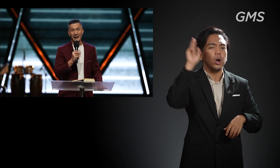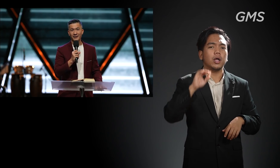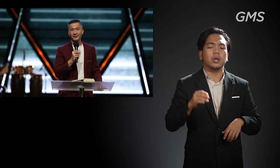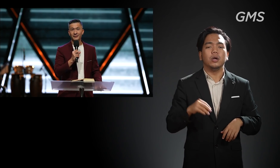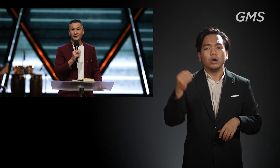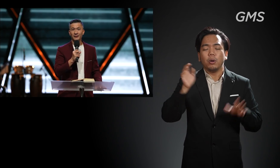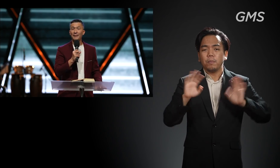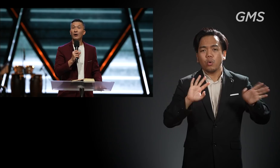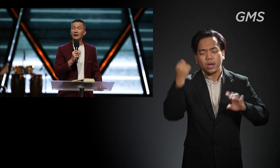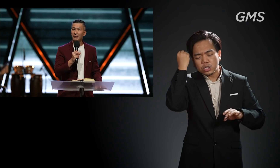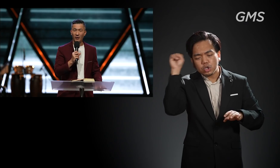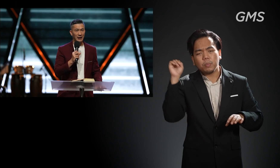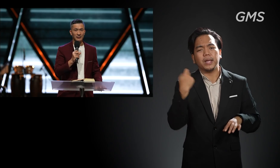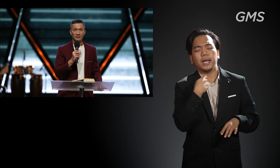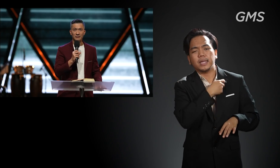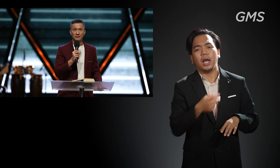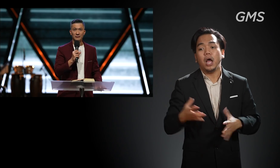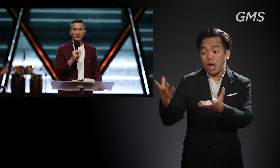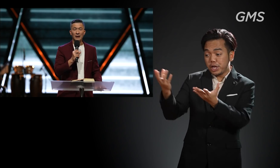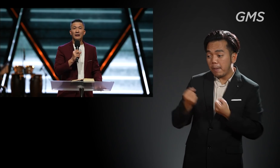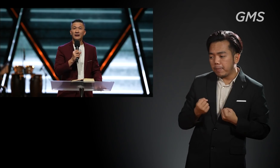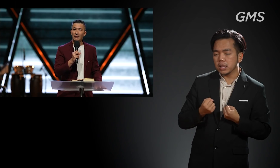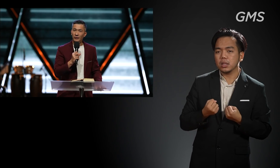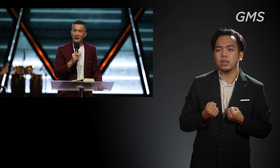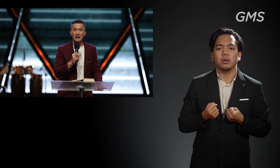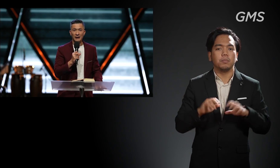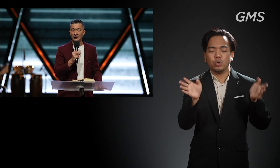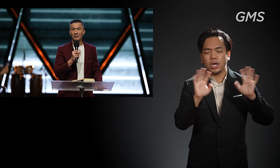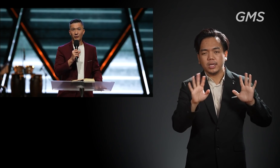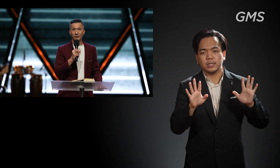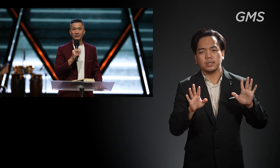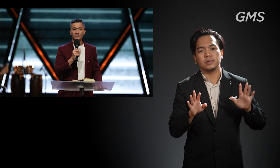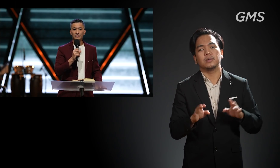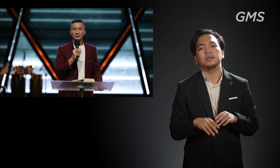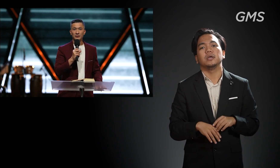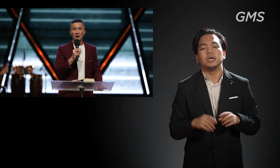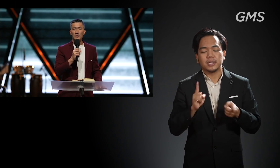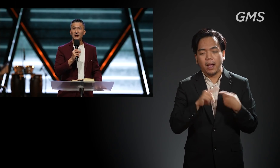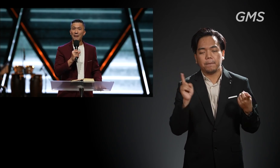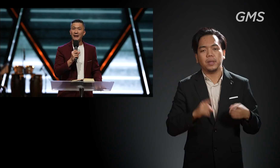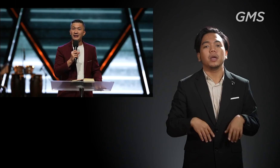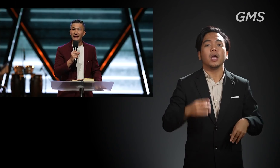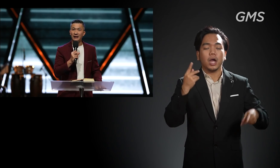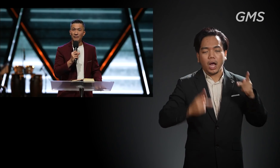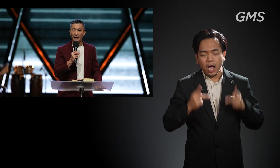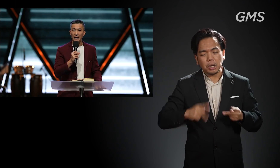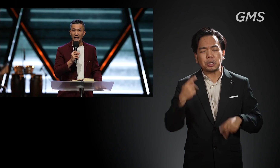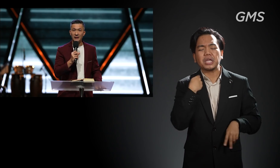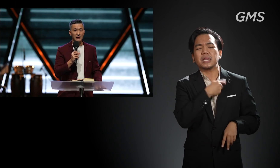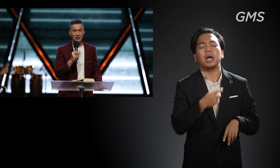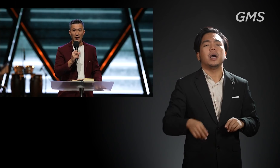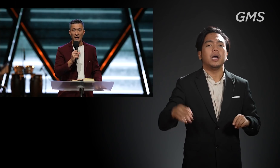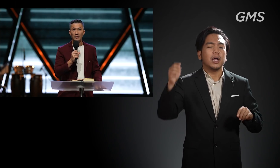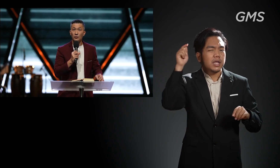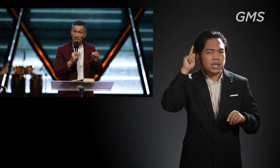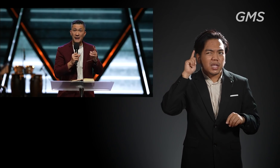supaya kaya. Tapi kalau kita mengelola, tidak mungkin jalan kita menurun. Sebab siapa yang setia dalam perkara kecil